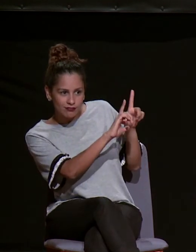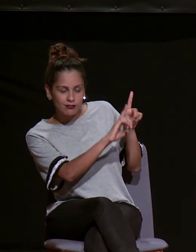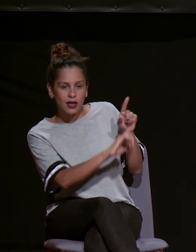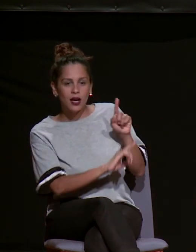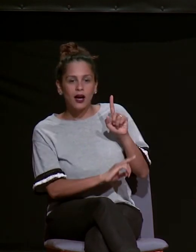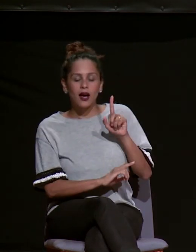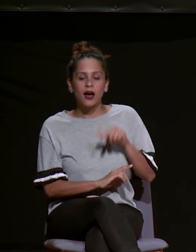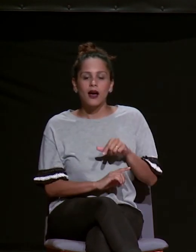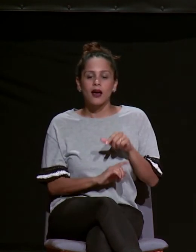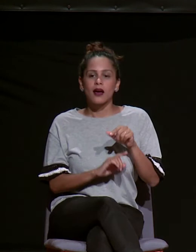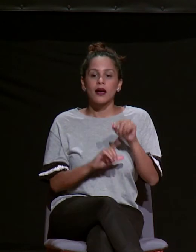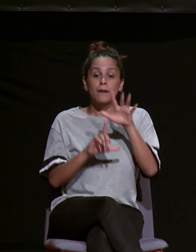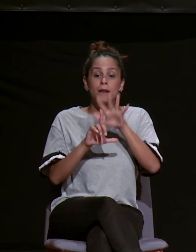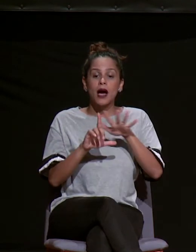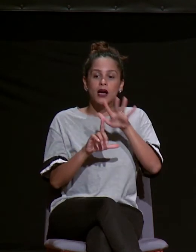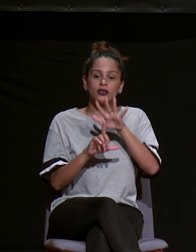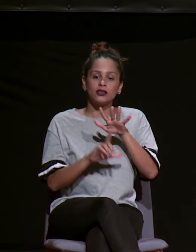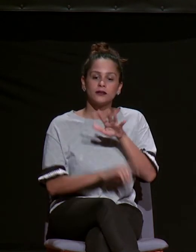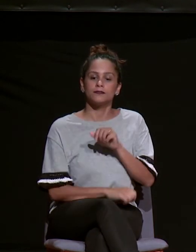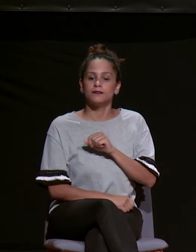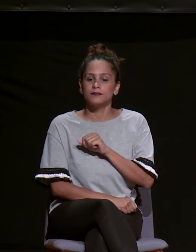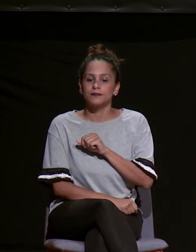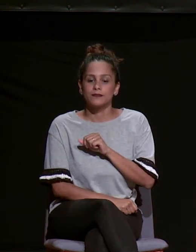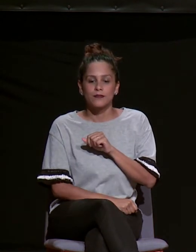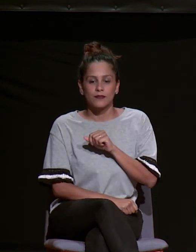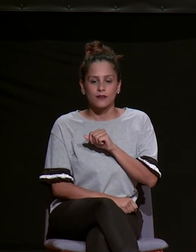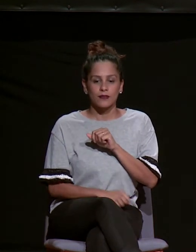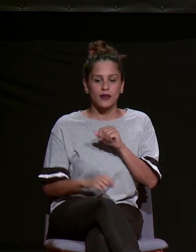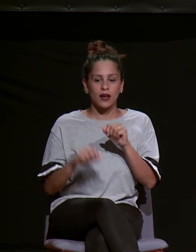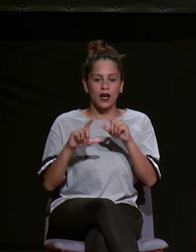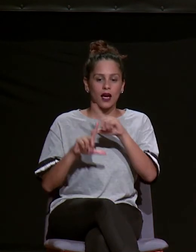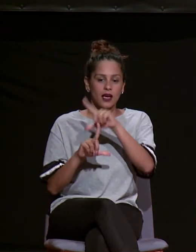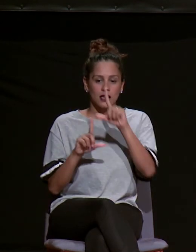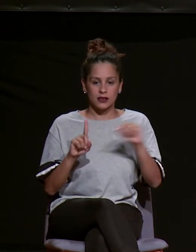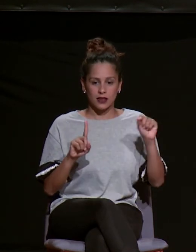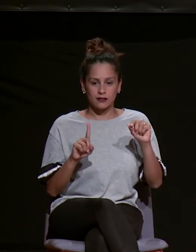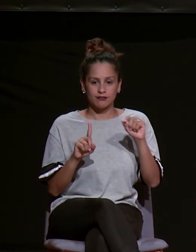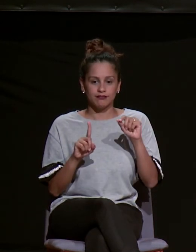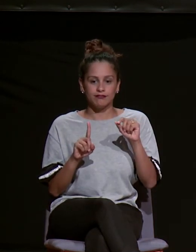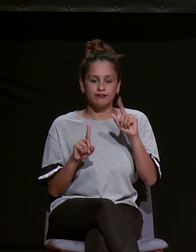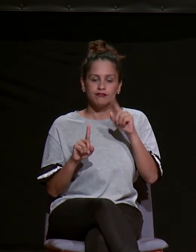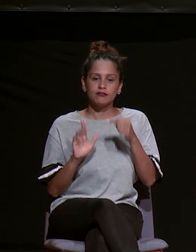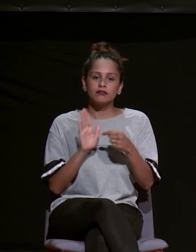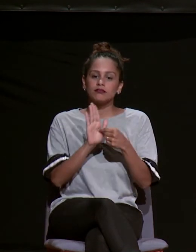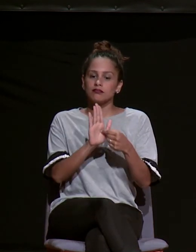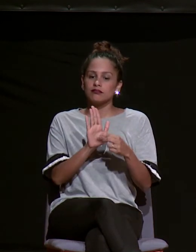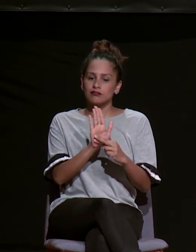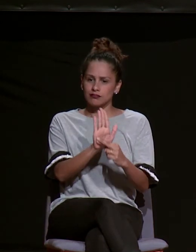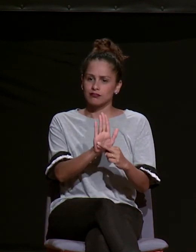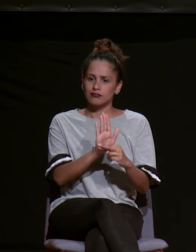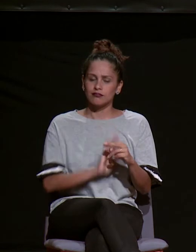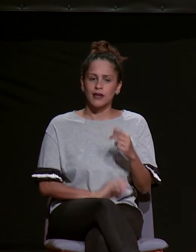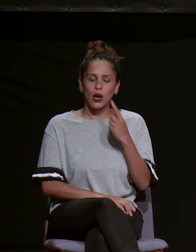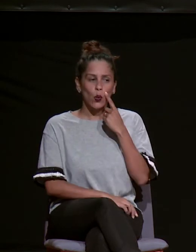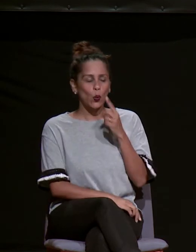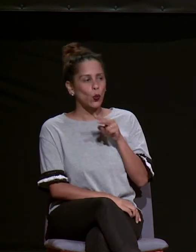Yansan representada numa das obras lá. E aí eu fiquei pensando como